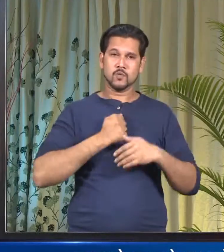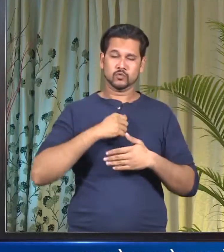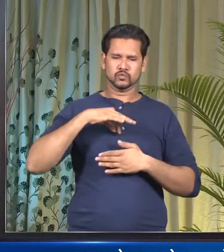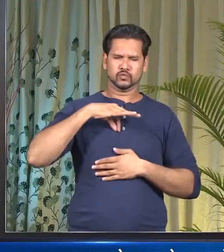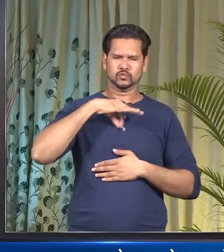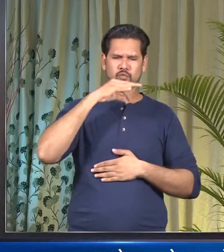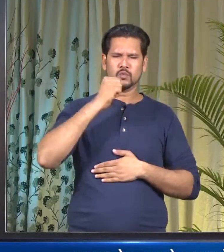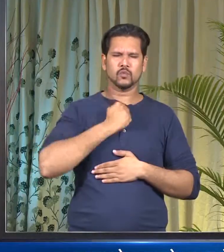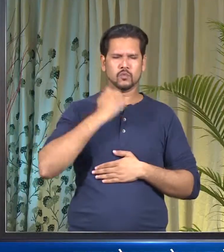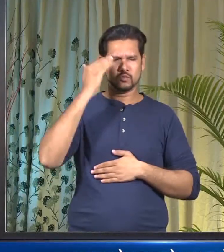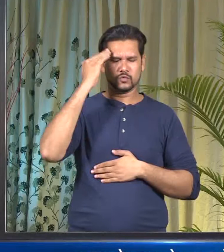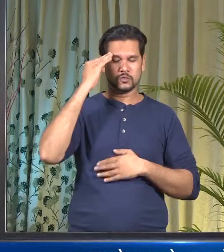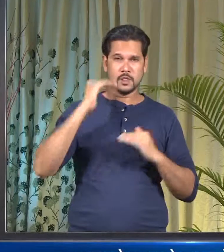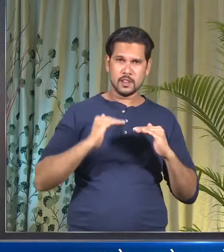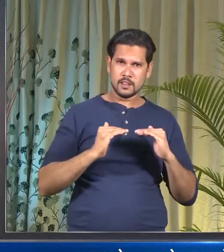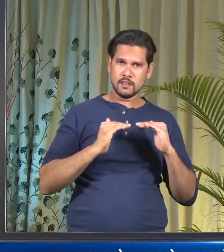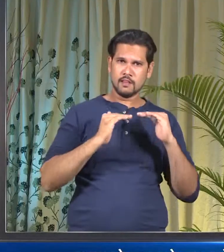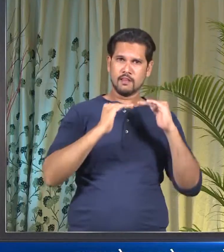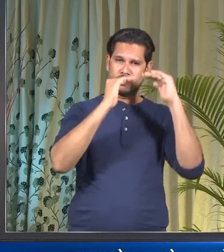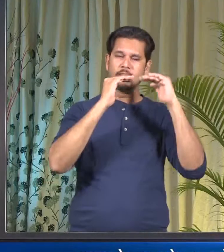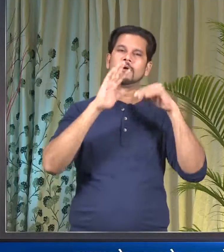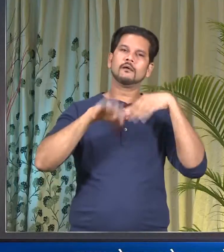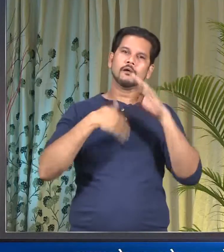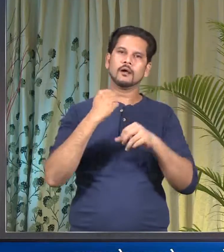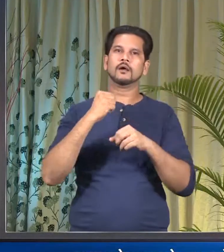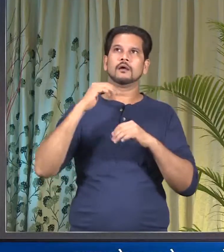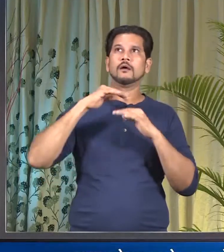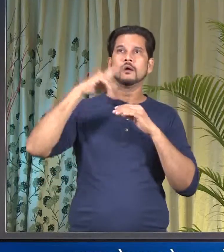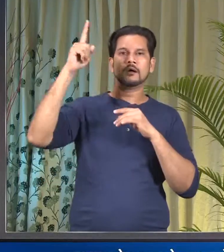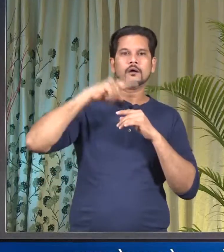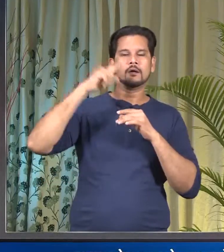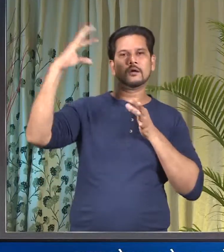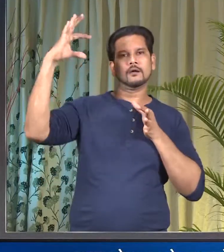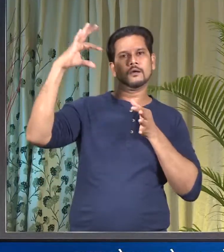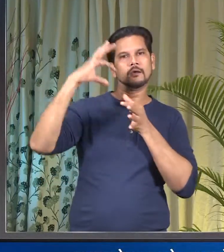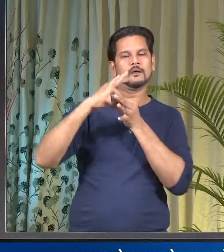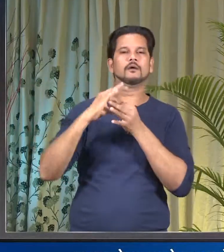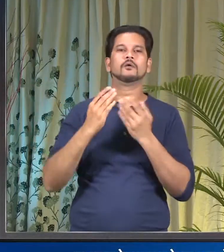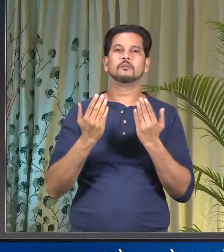के परमात्मा के साथ का वो टेलीपथिक कनेक्शन हो सकता है